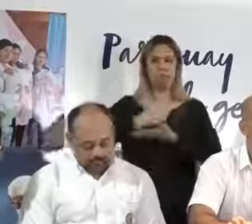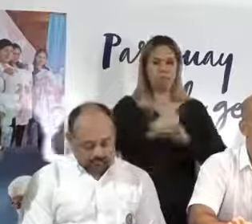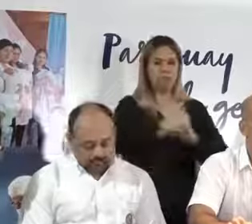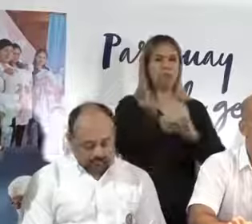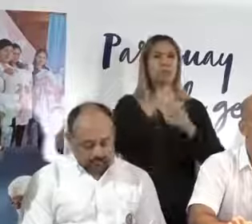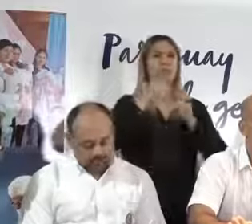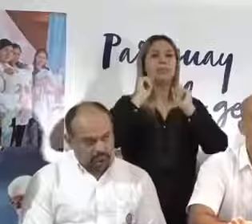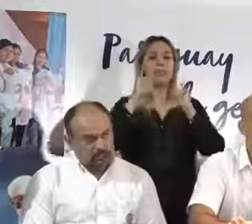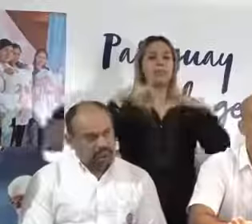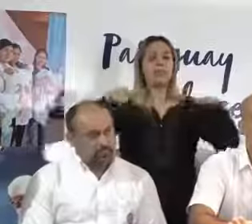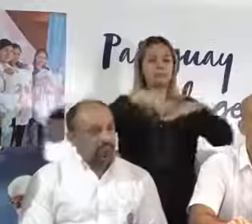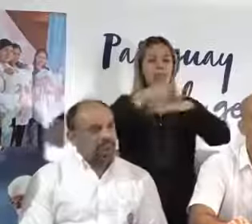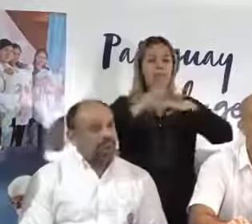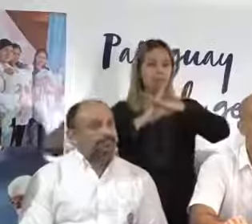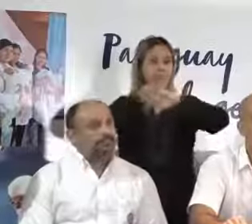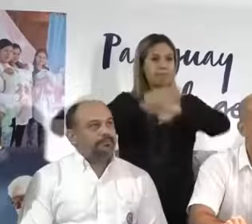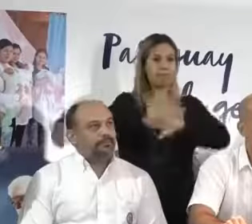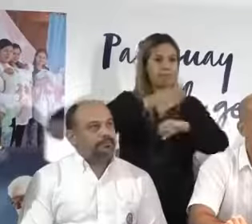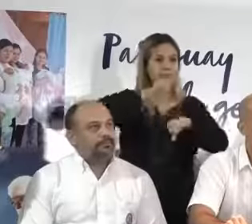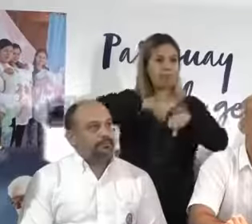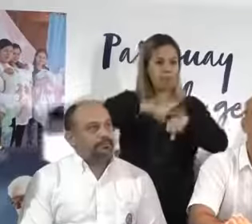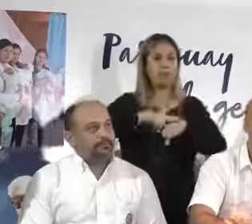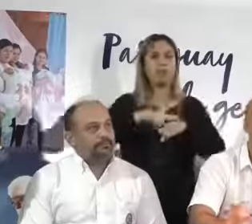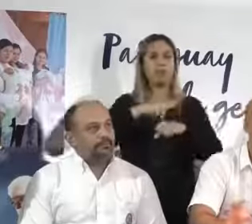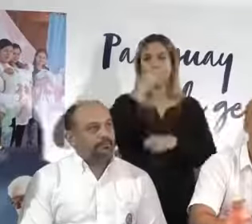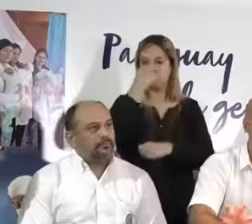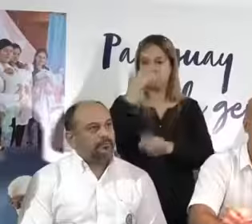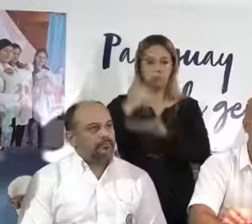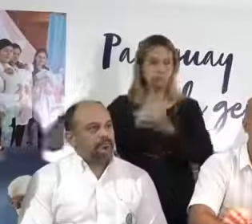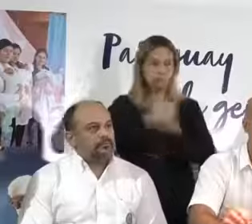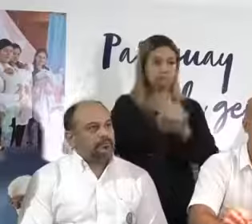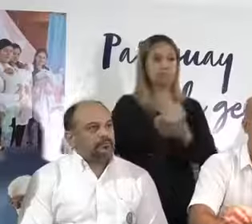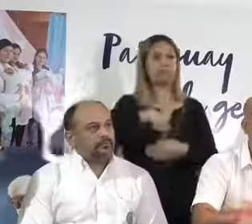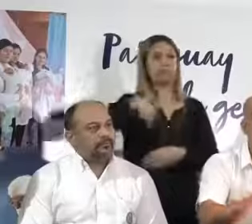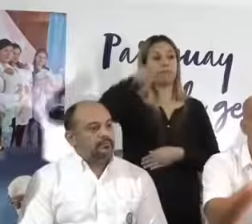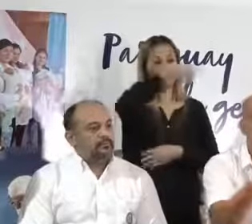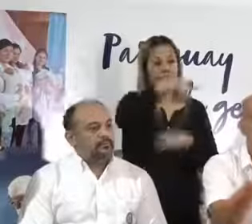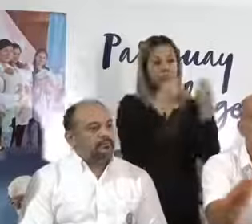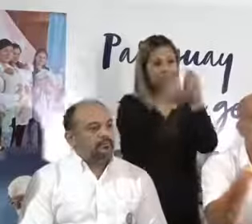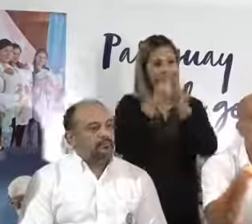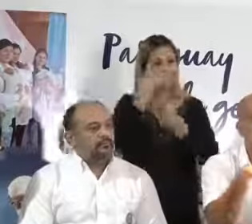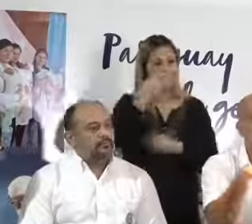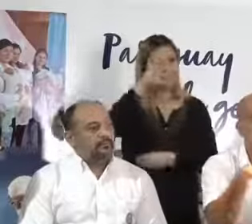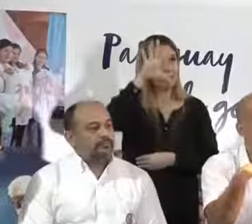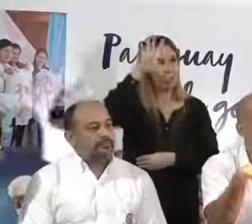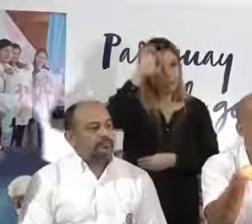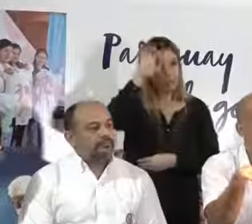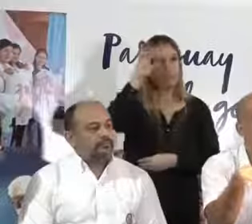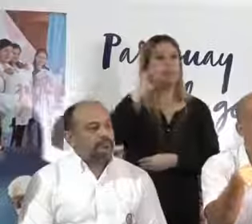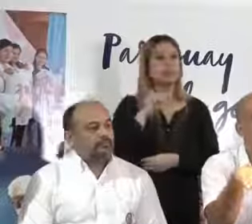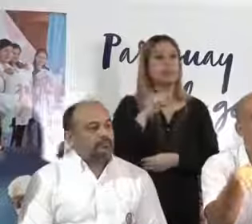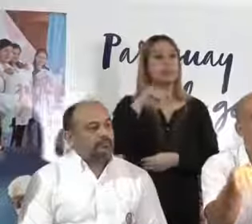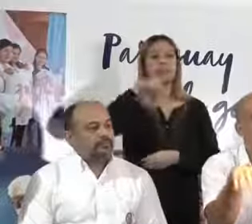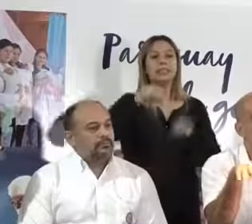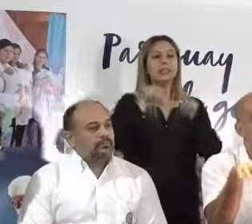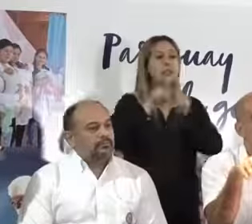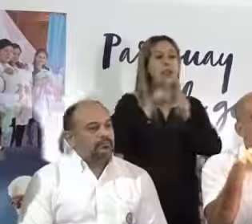de entrada. Esto ha sido bastante efectivo. Tiene que recordar la ciudadanía que esto es una cuestión muy